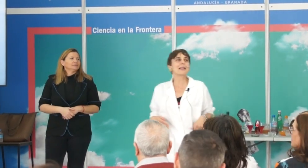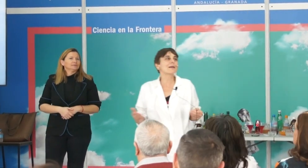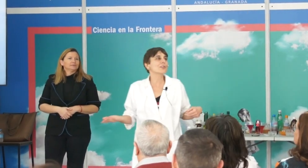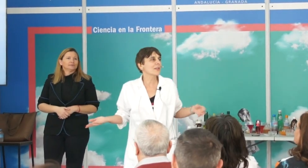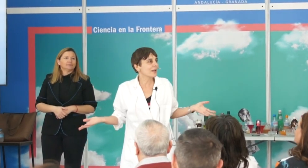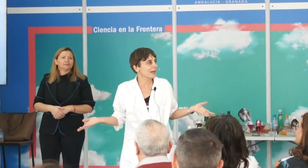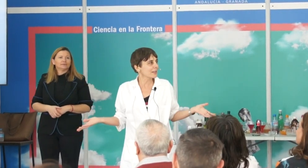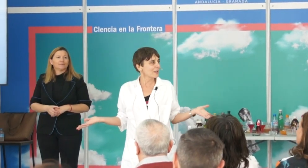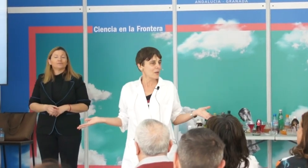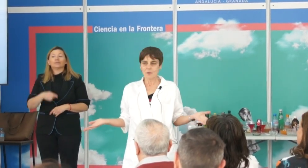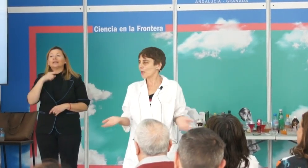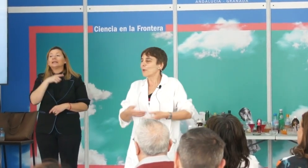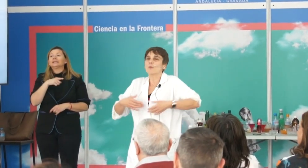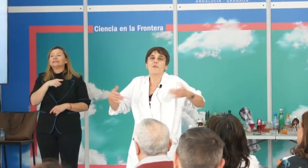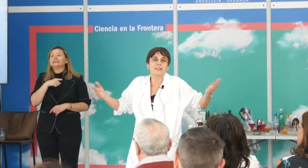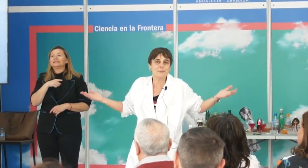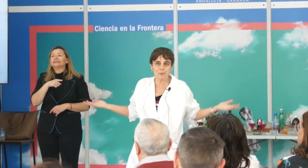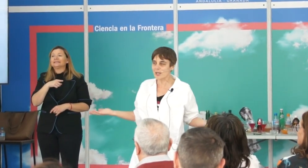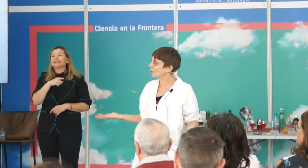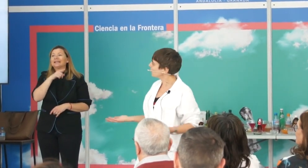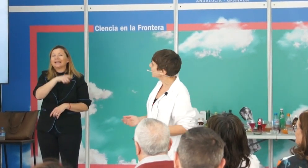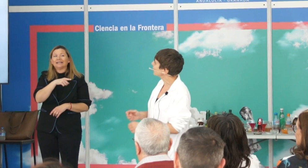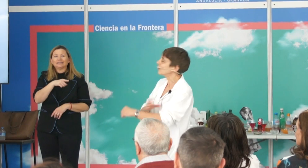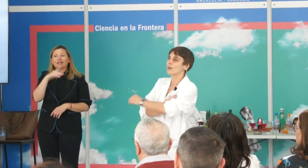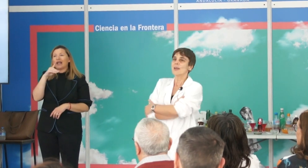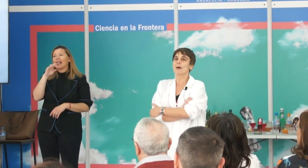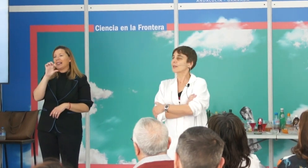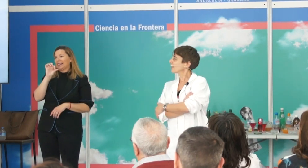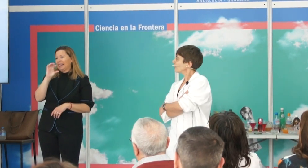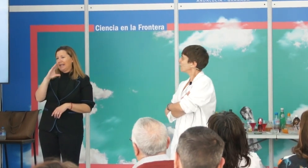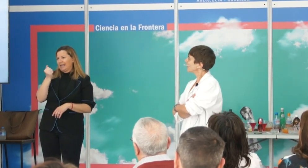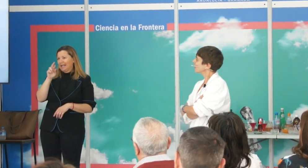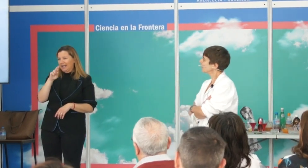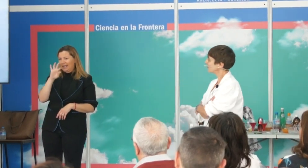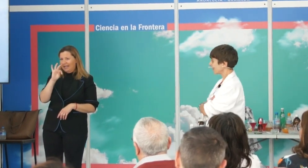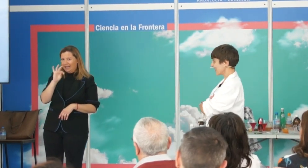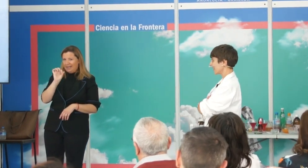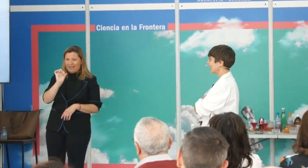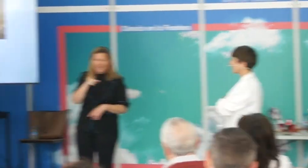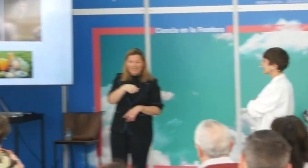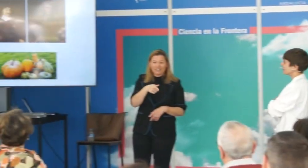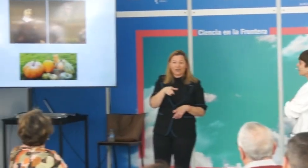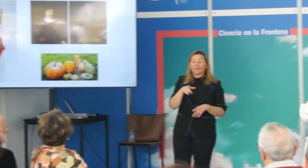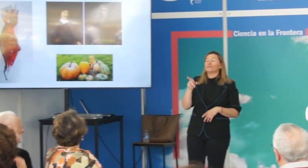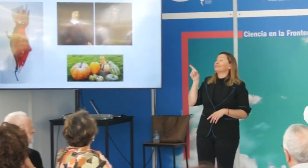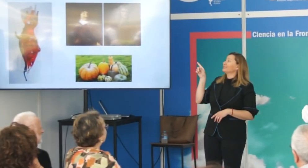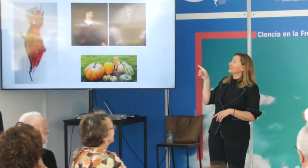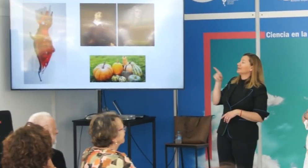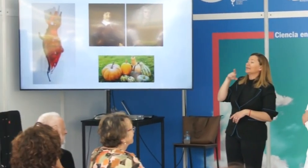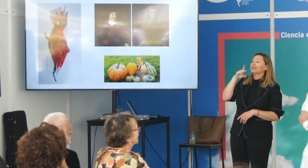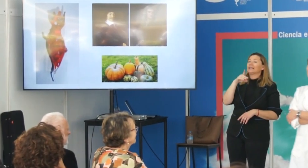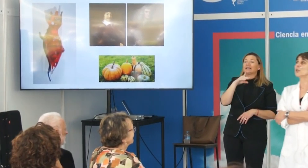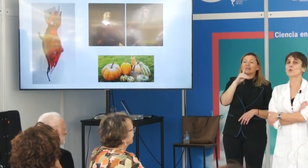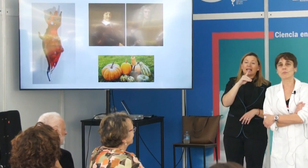llama el diablillo de Descartes. Pues me lo he puesto muy fácil para buscar el conflicto. Vamos a tener el conflicto Descartes